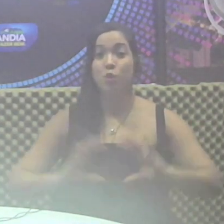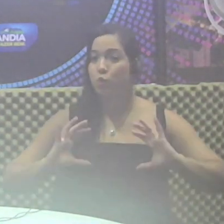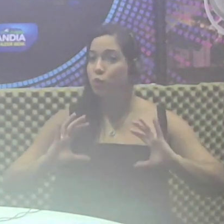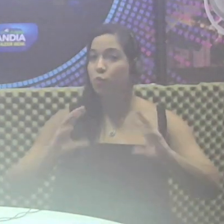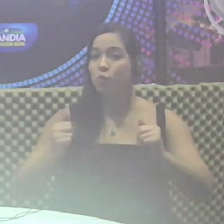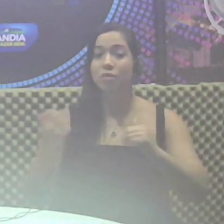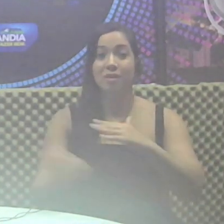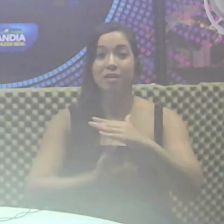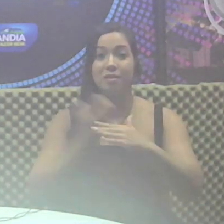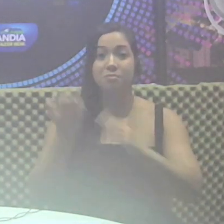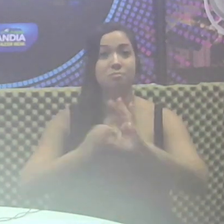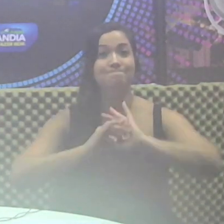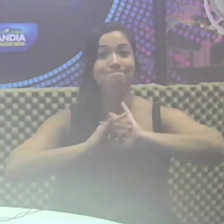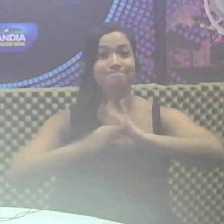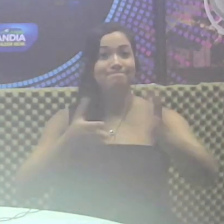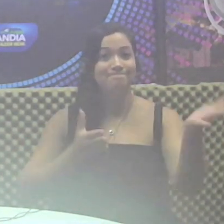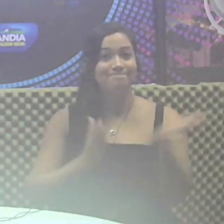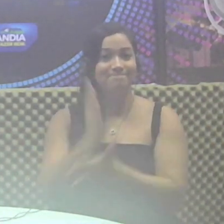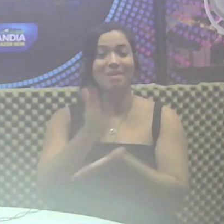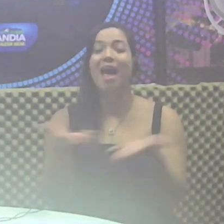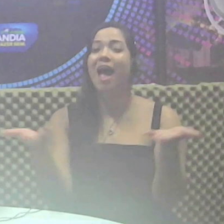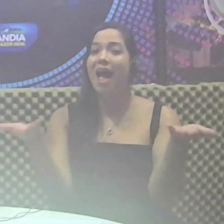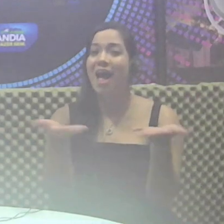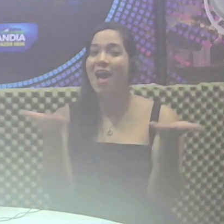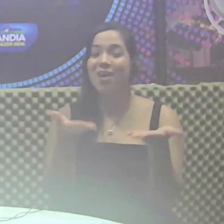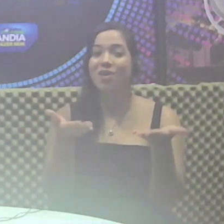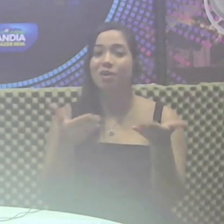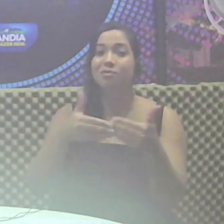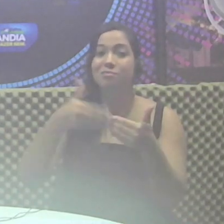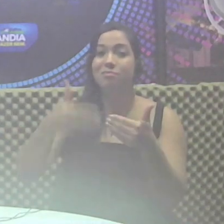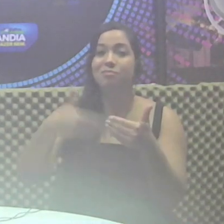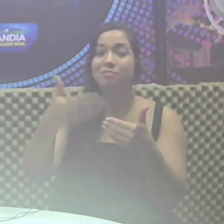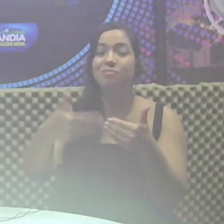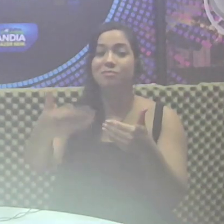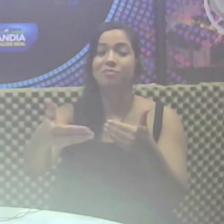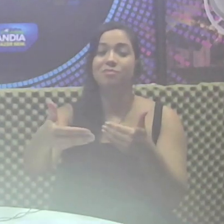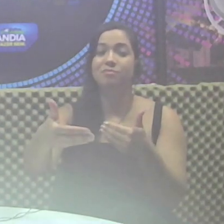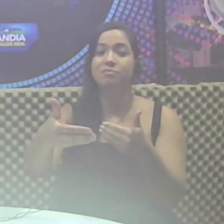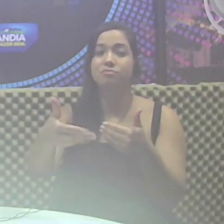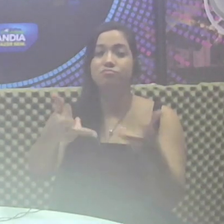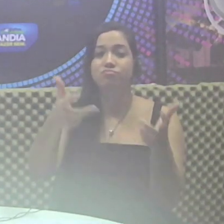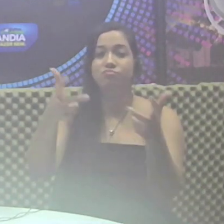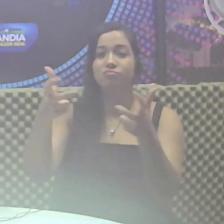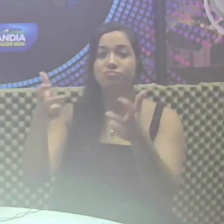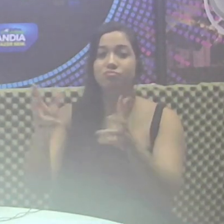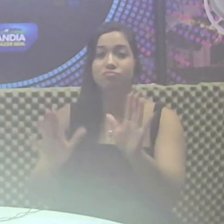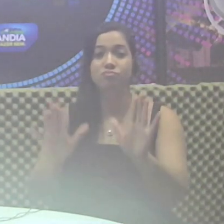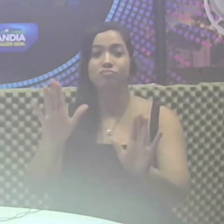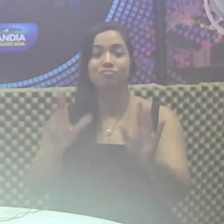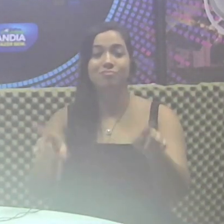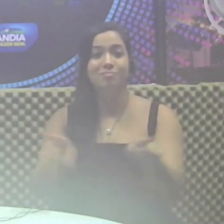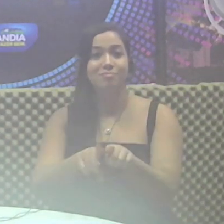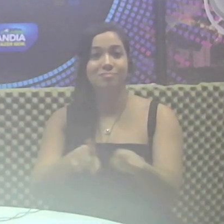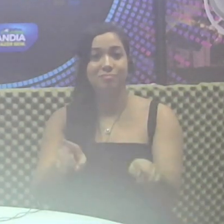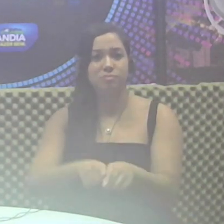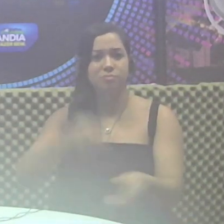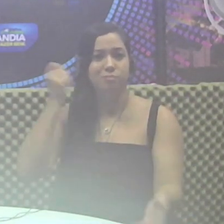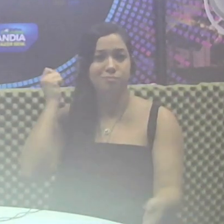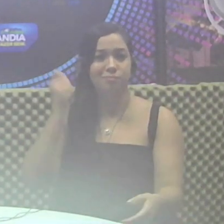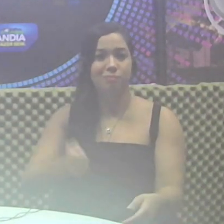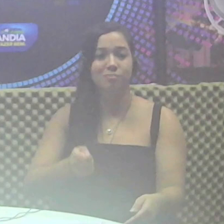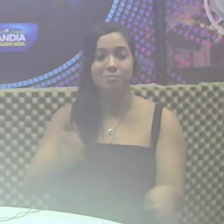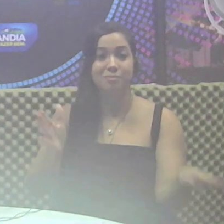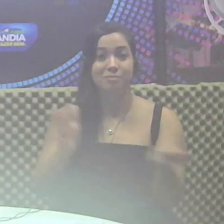foram habilitadas. Agora, o processo segue pelos próximos dias para apuração dos lances e também cumprimento de prazos